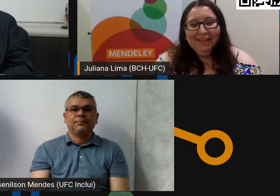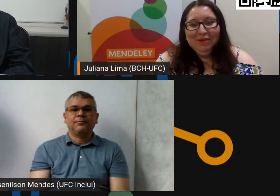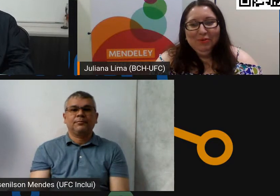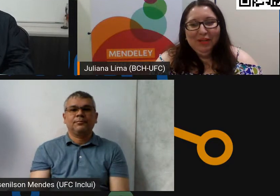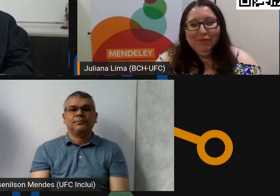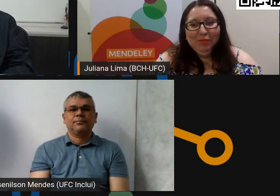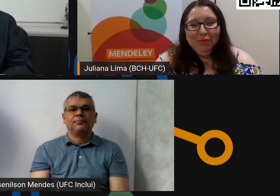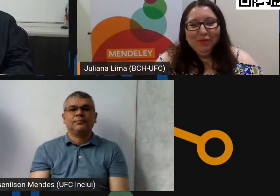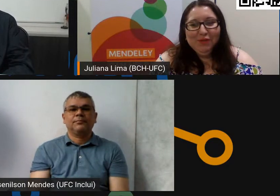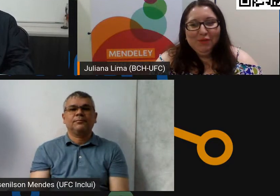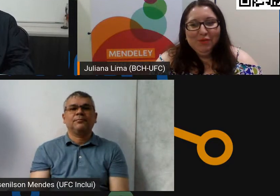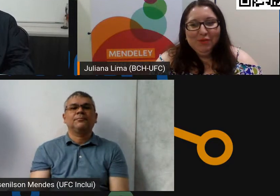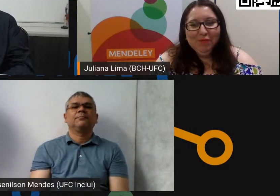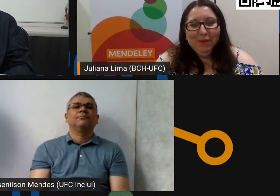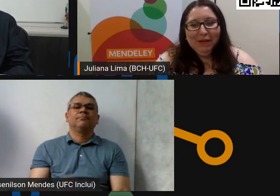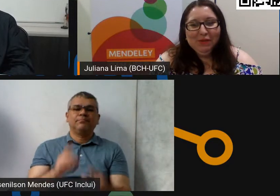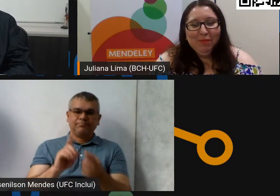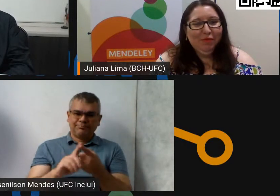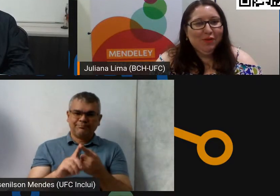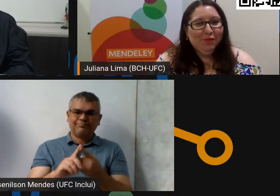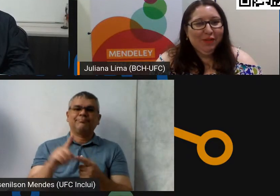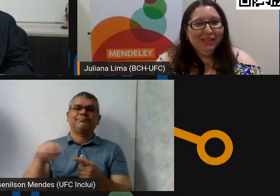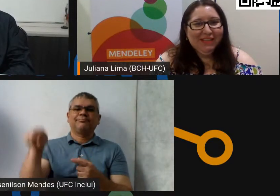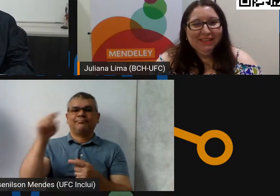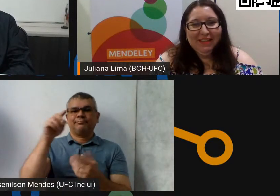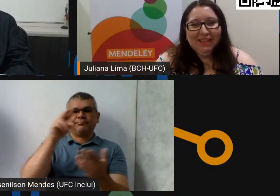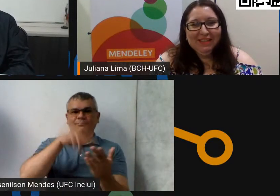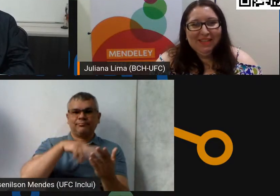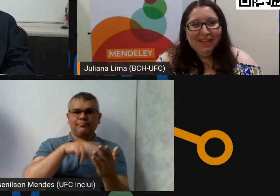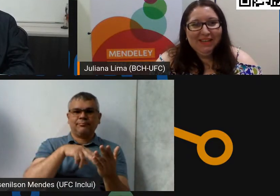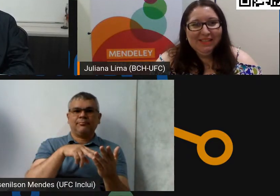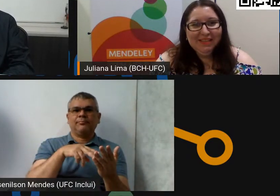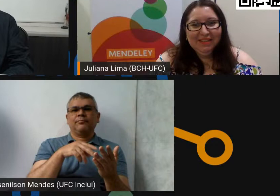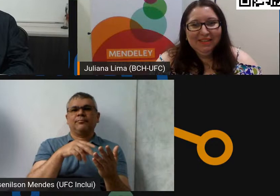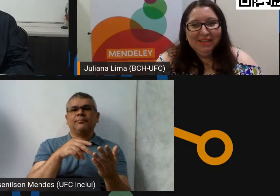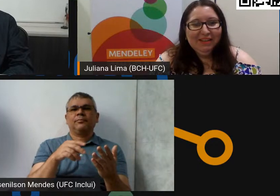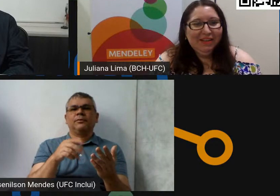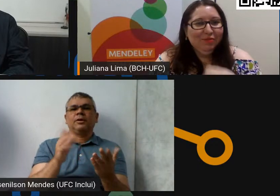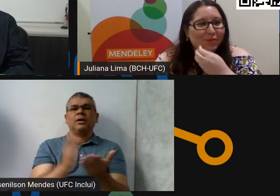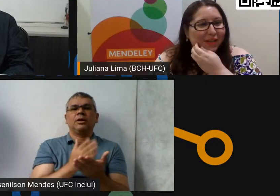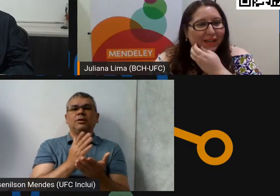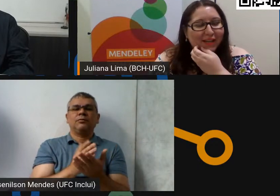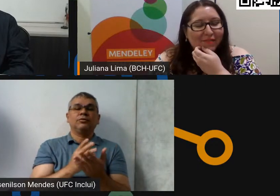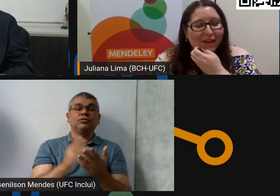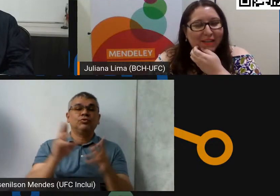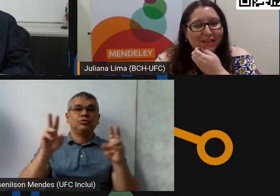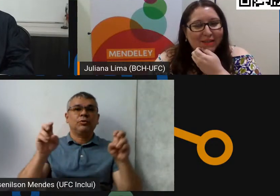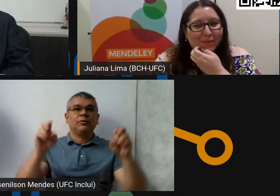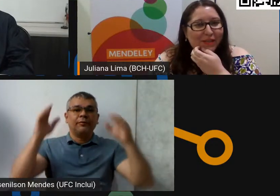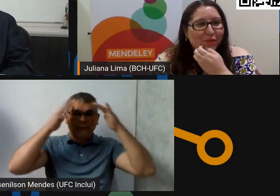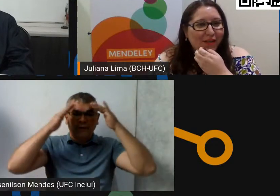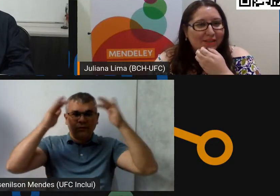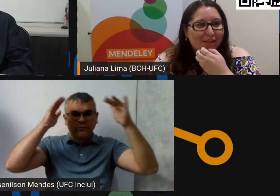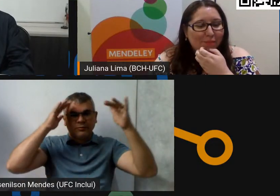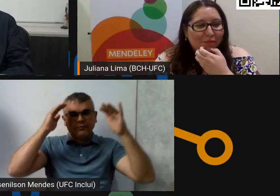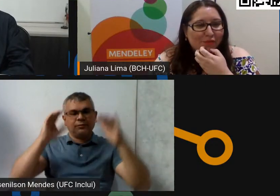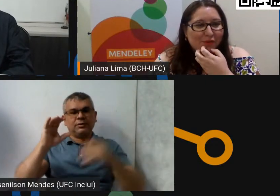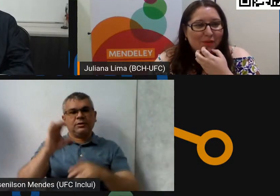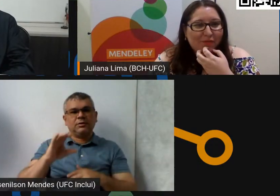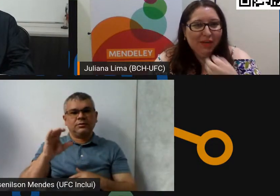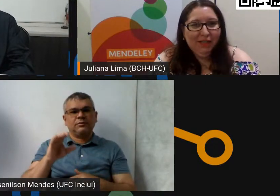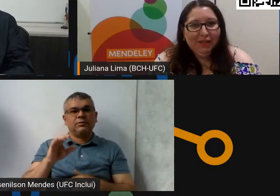ler o livro do professor Gilson Volpato sobre a filosofia da ciência. Tem um lá na livraria Best Writing,